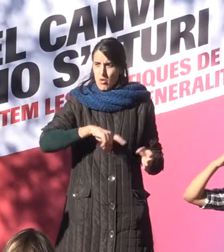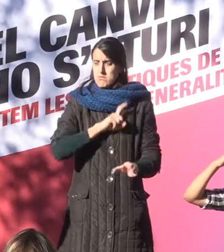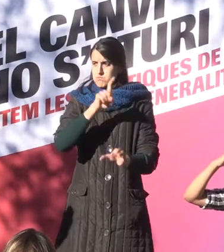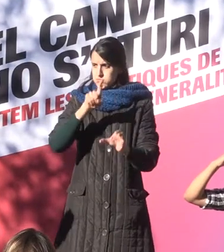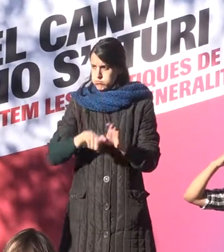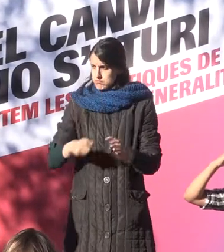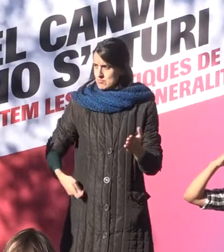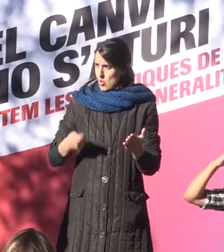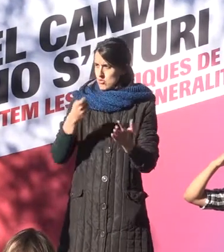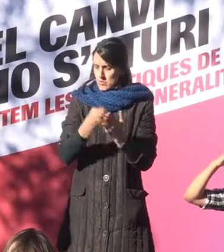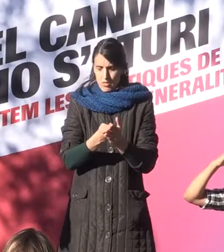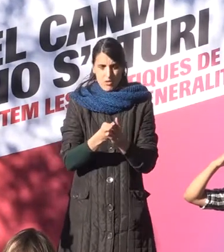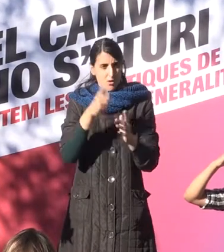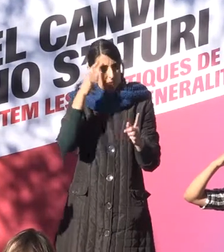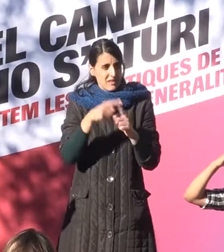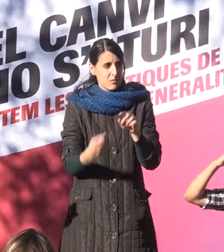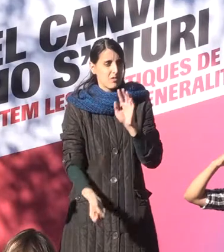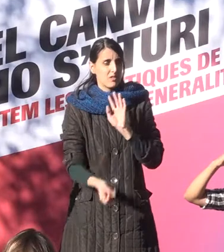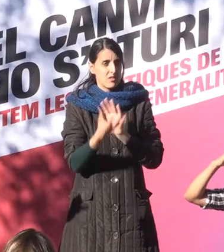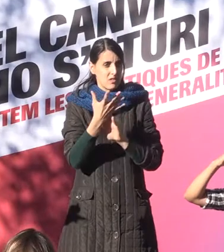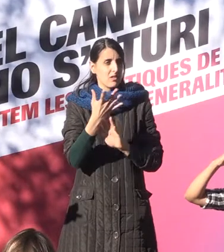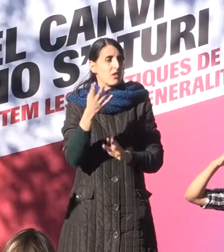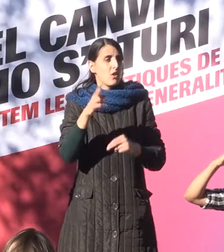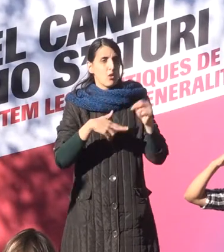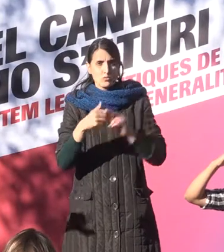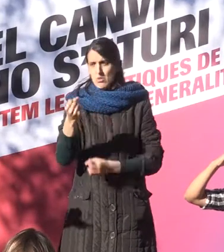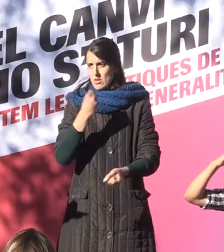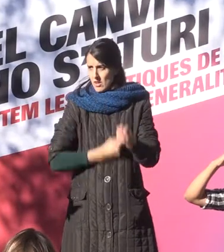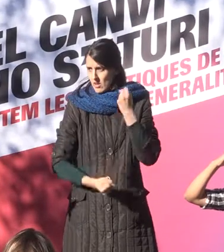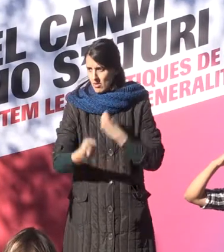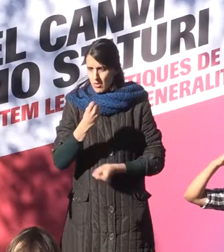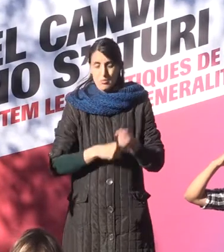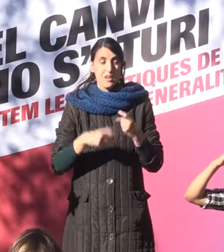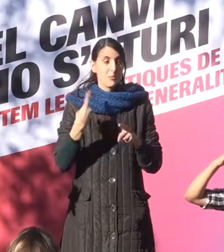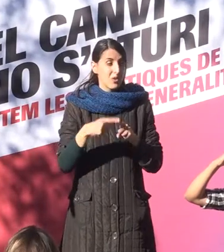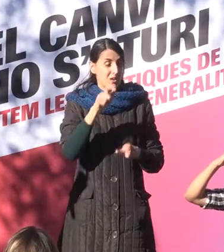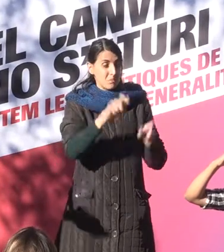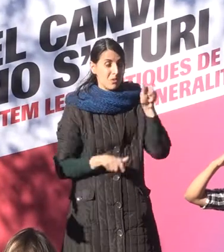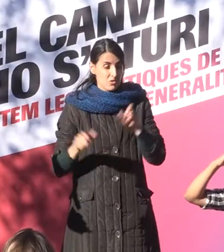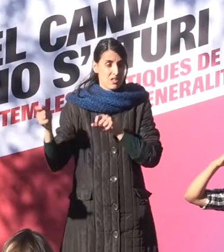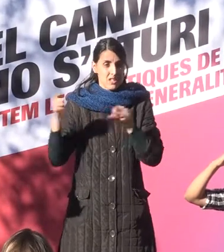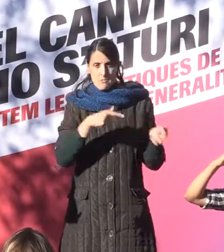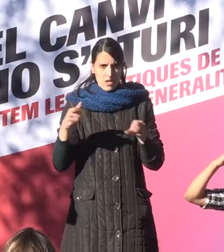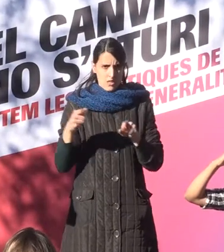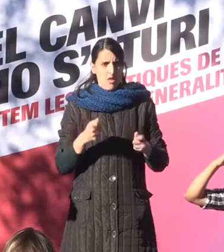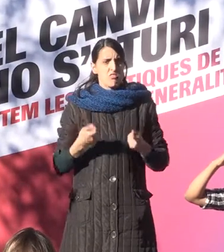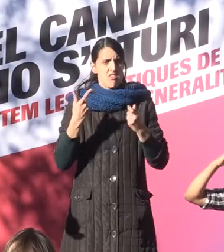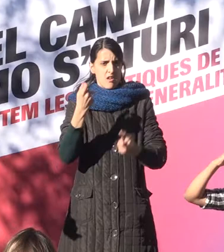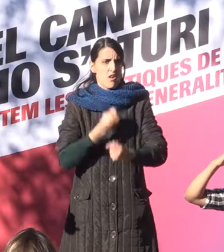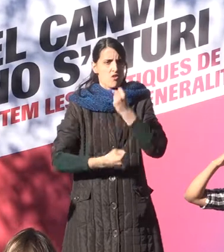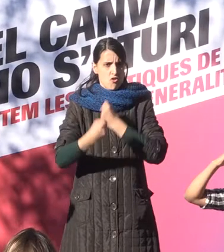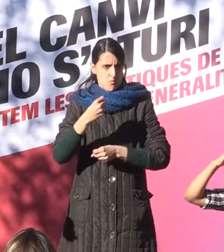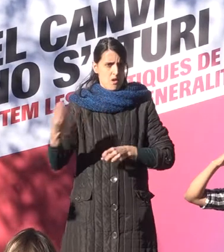no solamente digamos económica que también es muy importante porque el aporte de la migración en la economía tanto autonómica como estatal también es